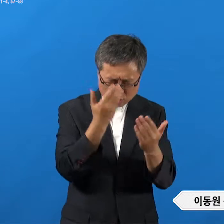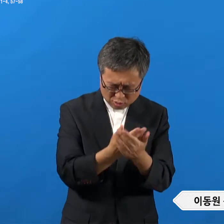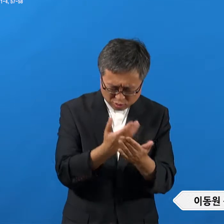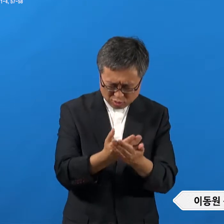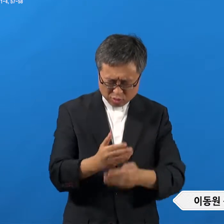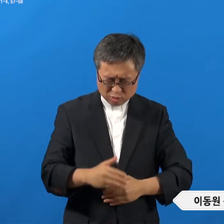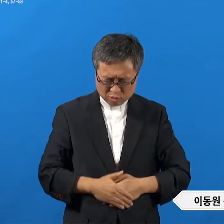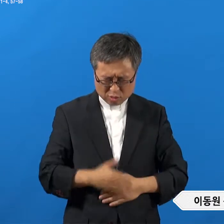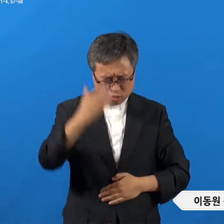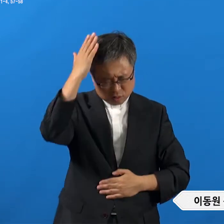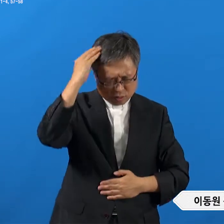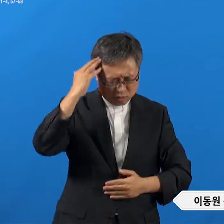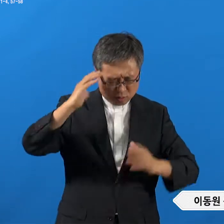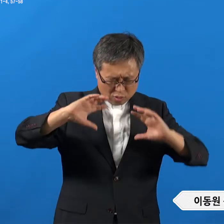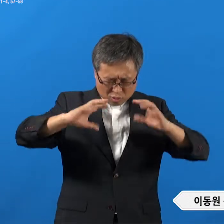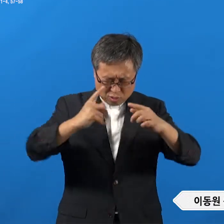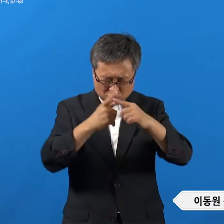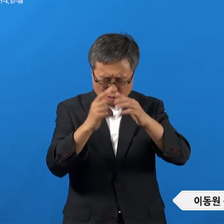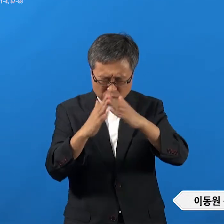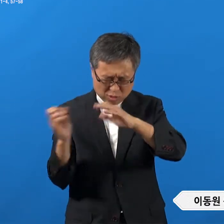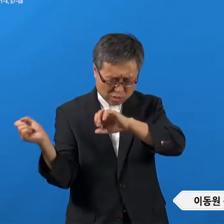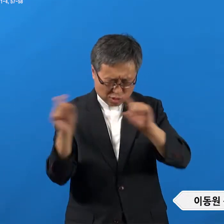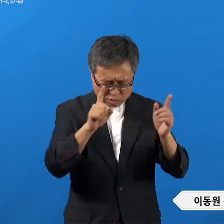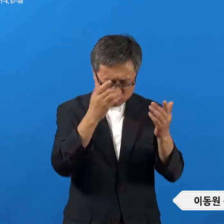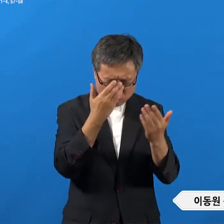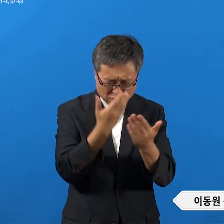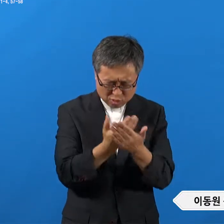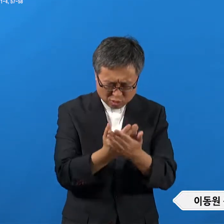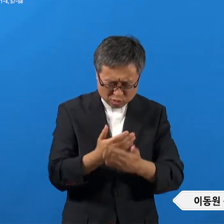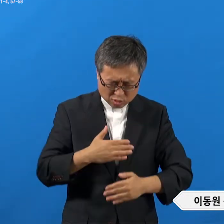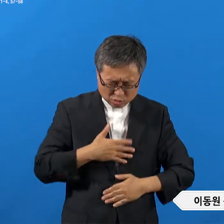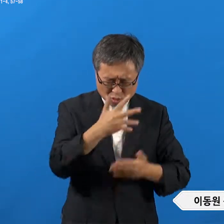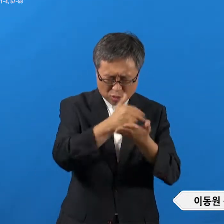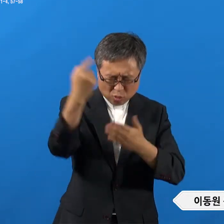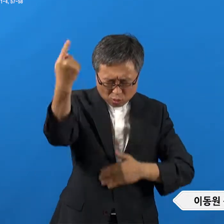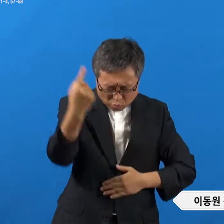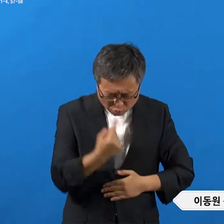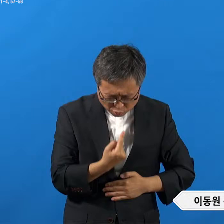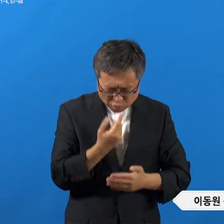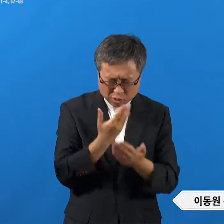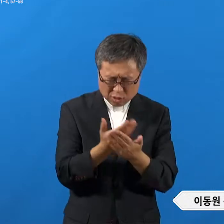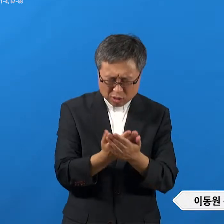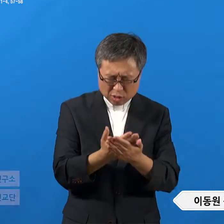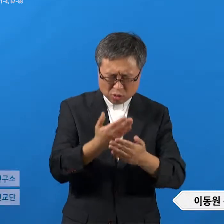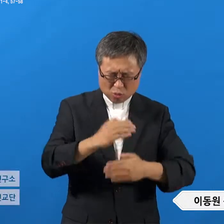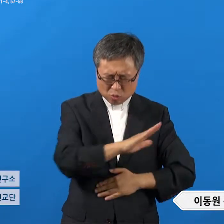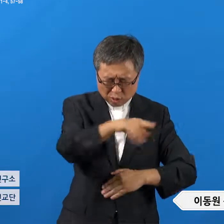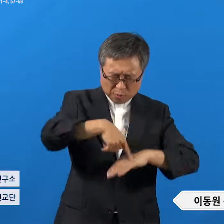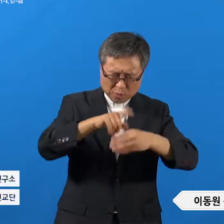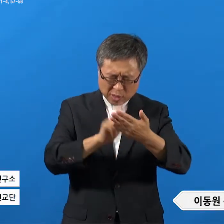살려주시옵소서. 한국교회를 살려주시옵소서. 주님 오셔서 이 시간 우리의 마음을